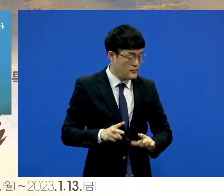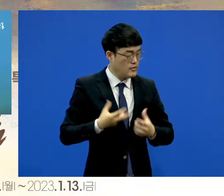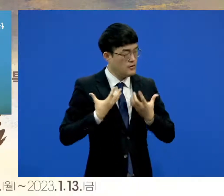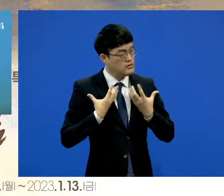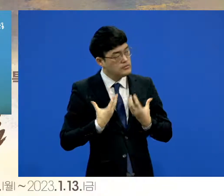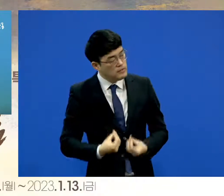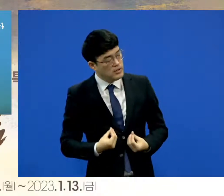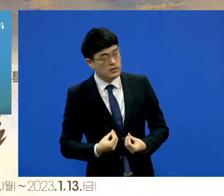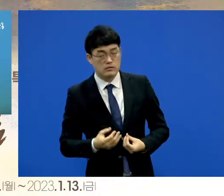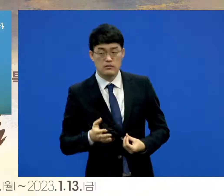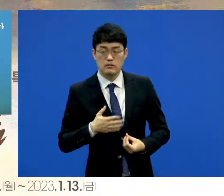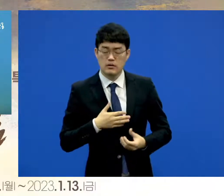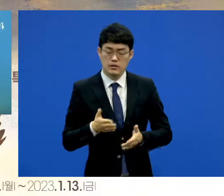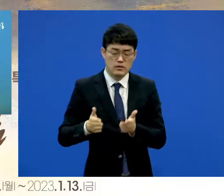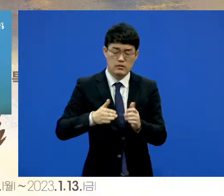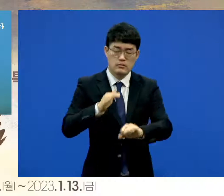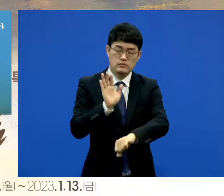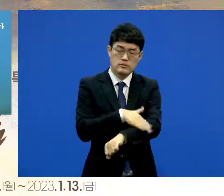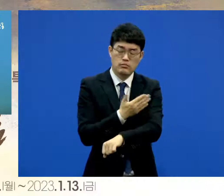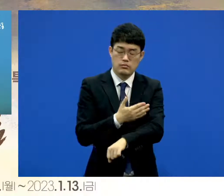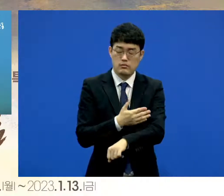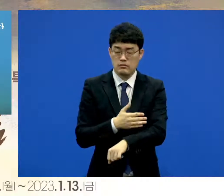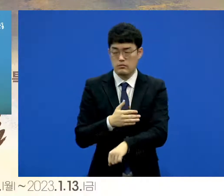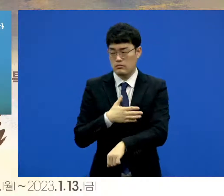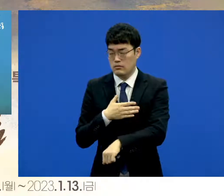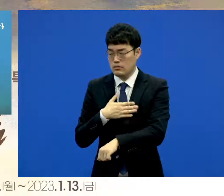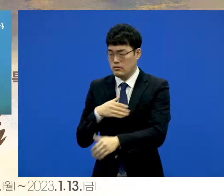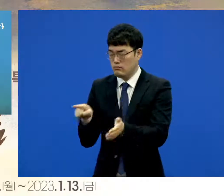아닌가? 내가 제대로 가고 있는가?